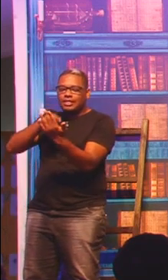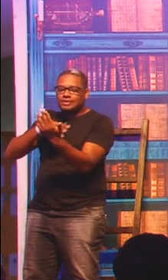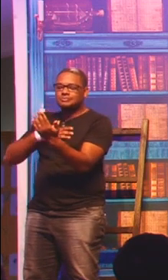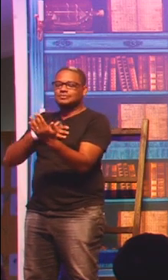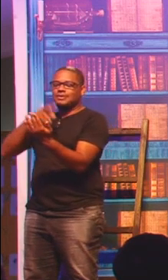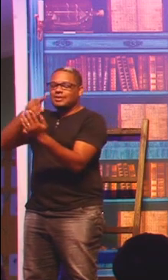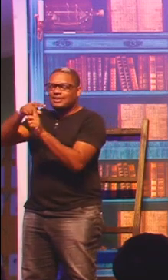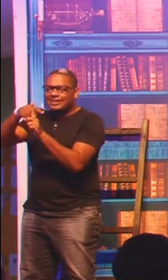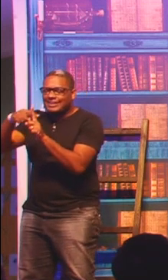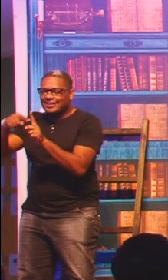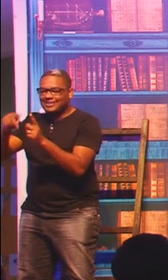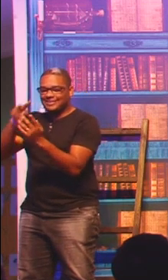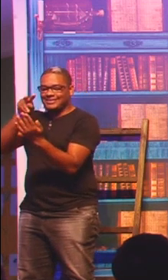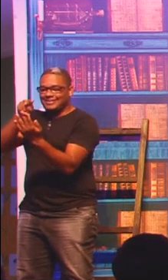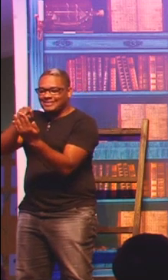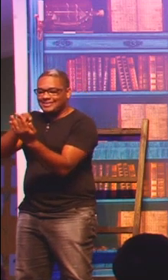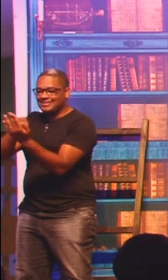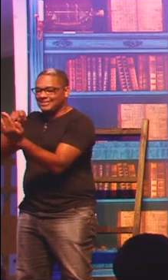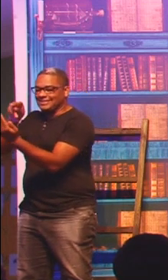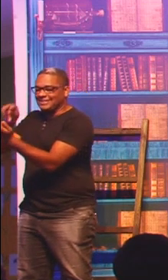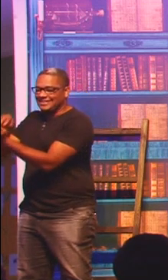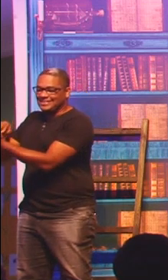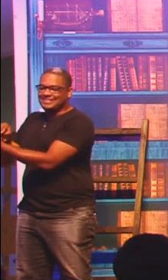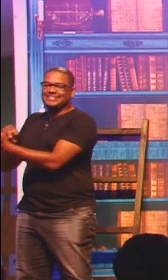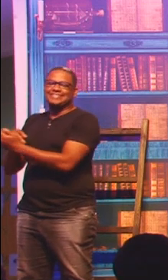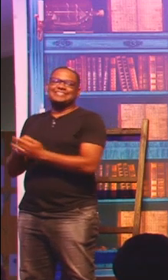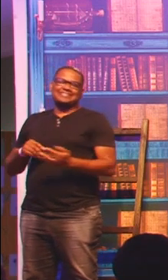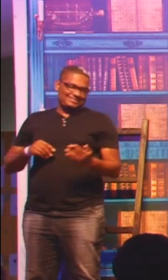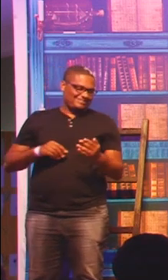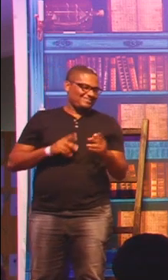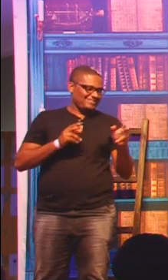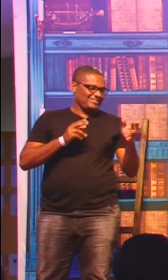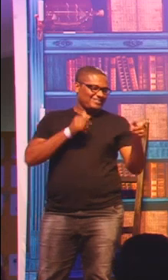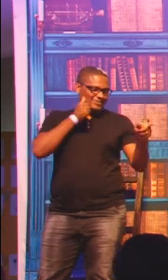3, 2, 1, 30. Fiz igual a Clarice lá em Felicidade Clandestina também, né?